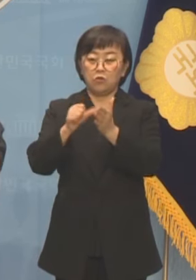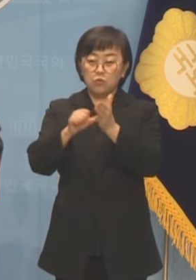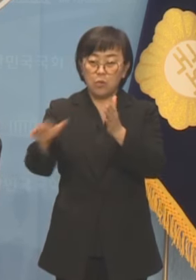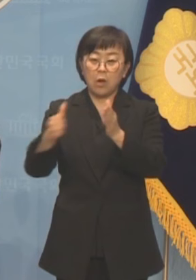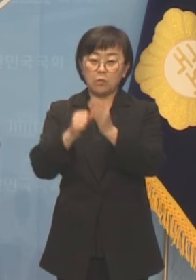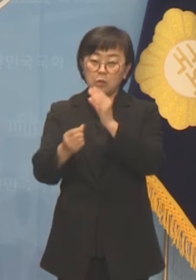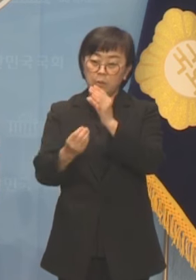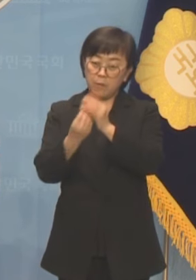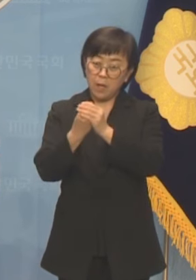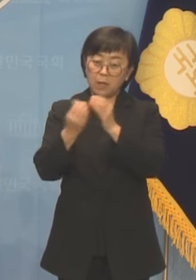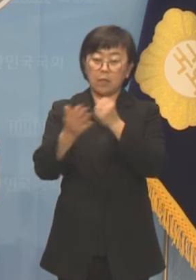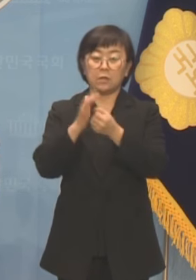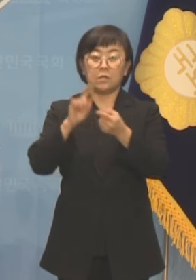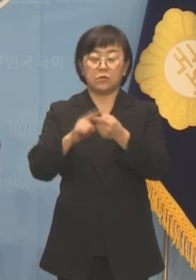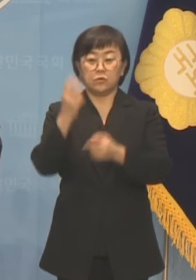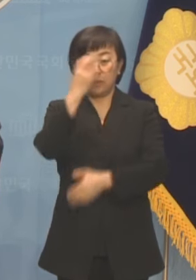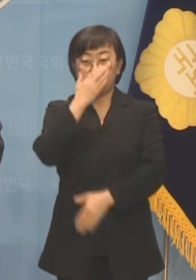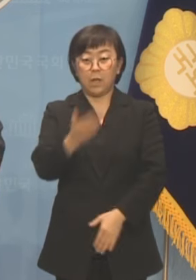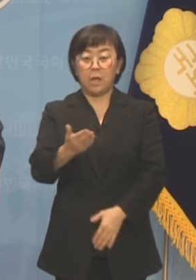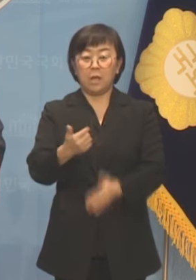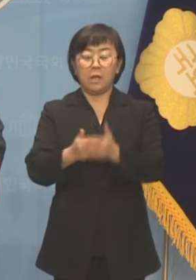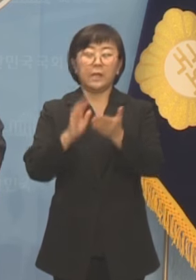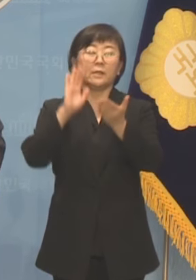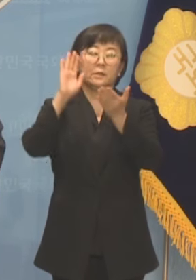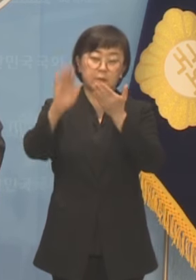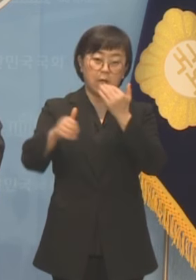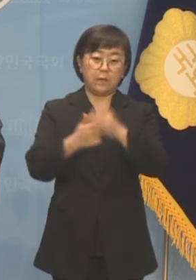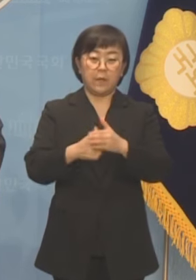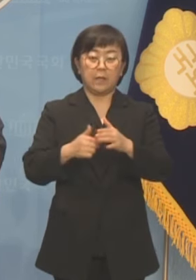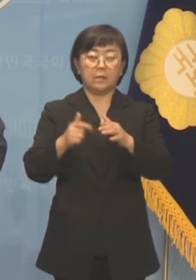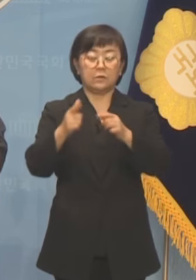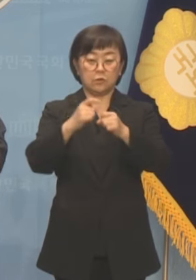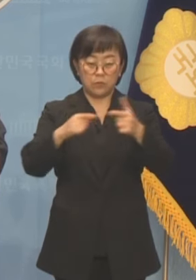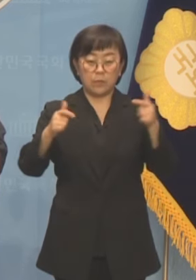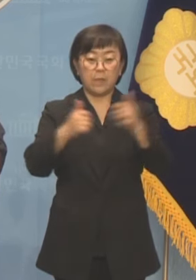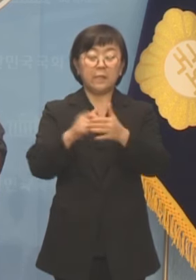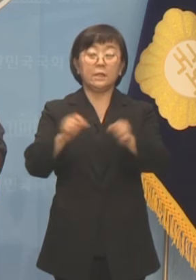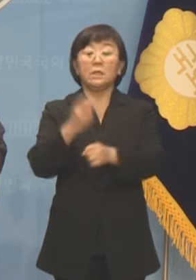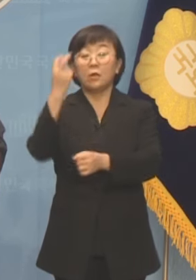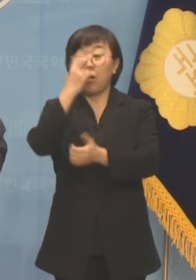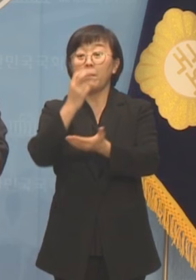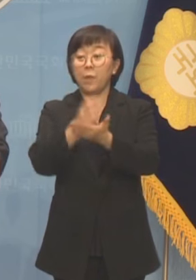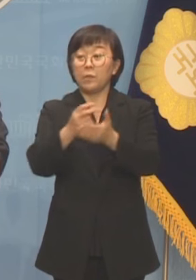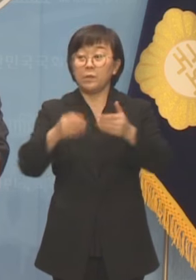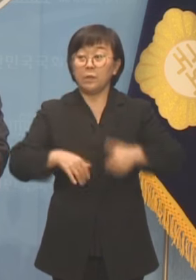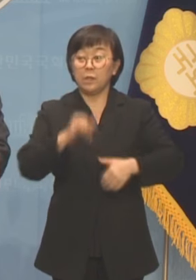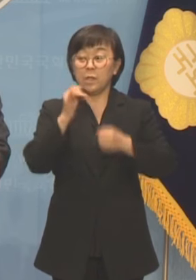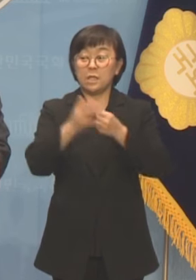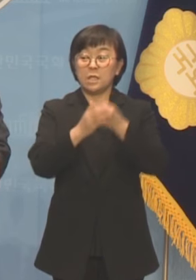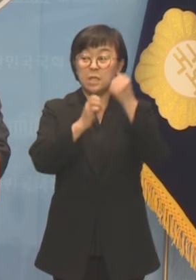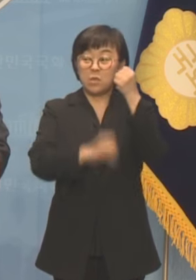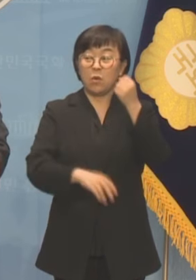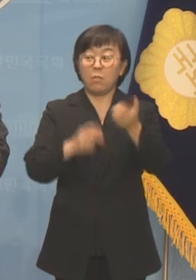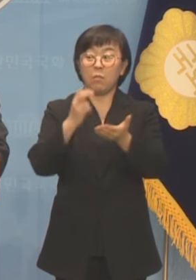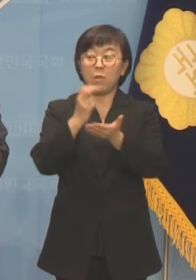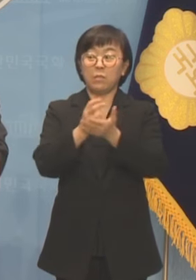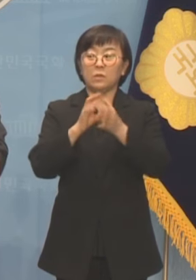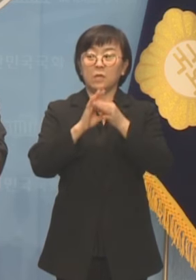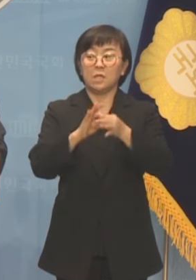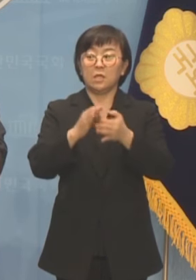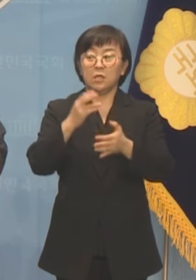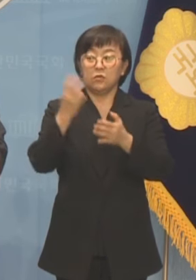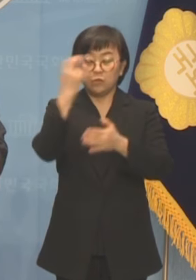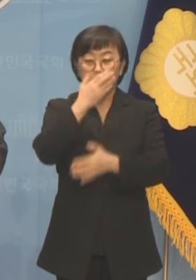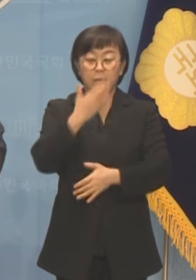수다 수사할 수 있다는 입장이지만 그 부분은 추위에 차차 제 2의 특검법이 필요한지 아니면 기존 특검법을 통해서 수사